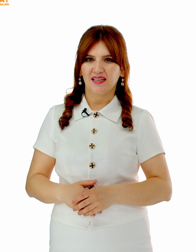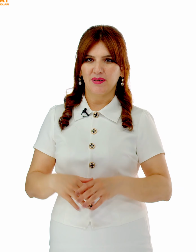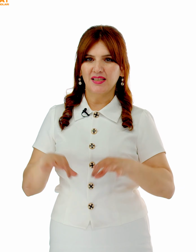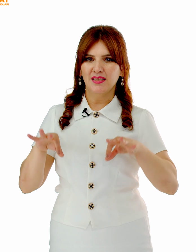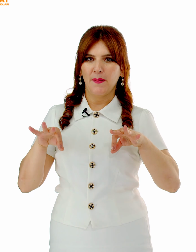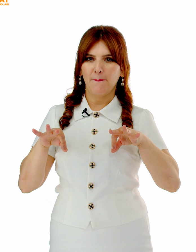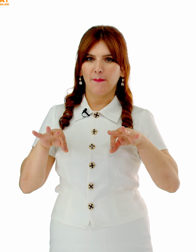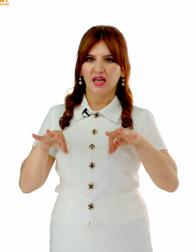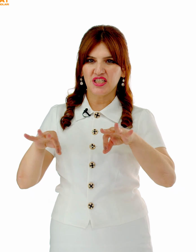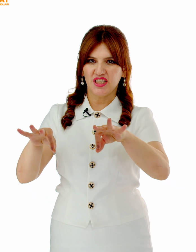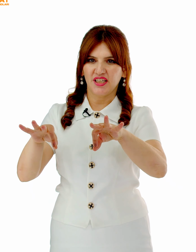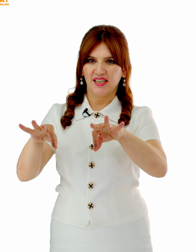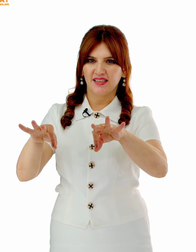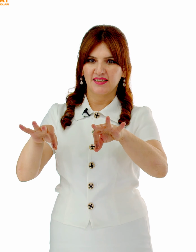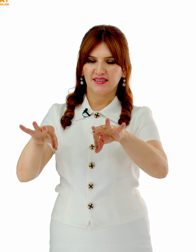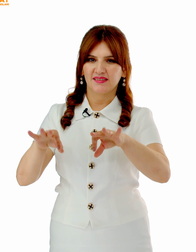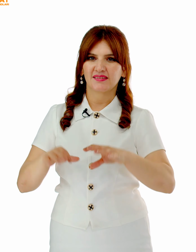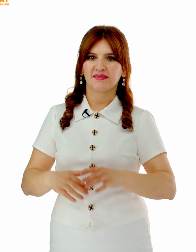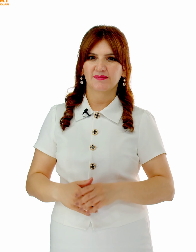Qaytaraman. Mashina.